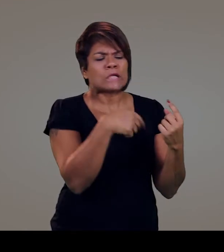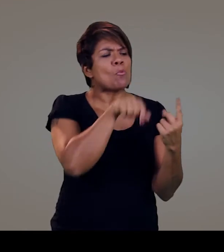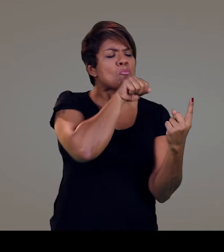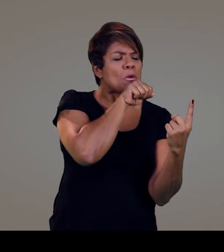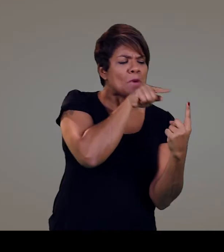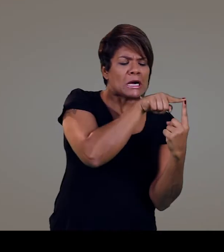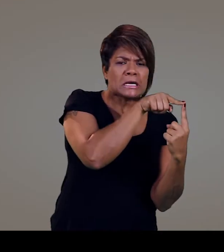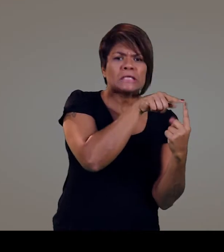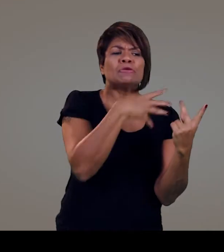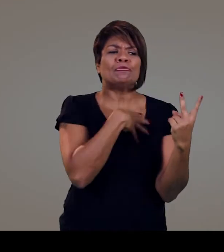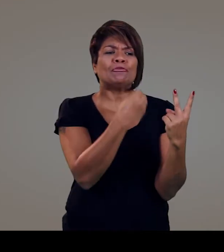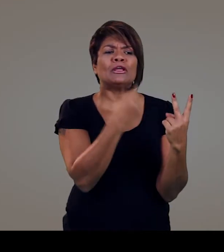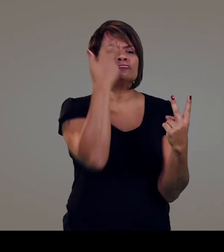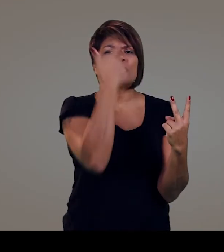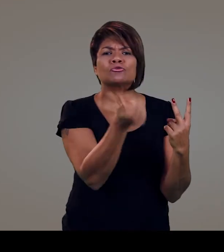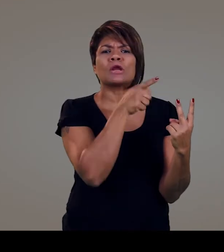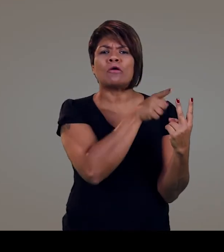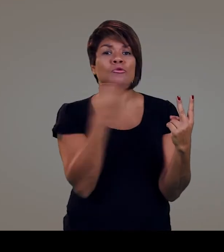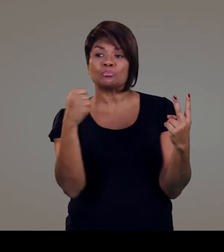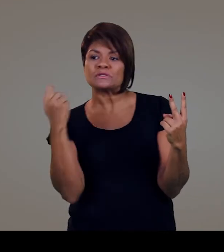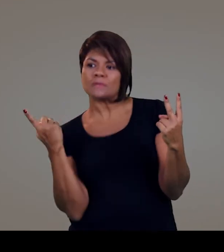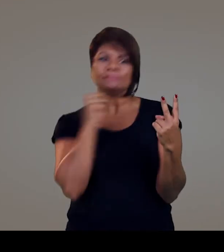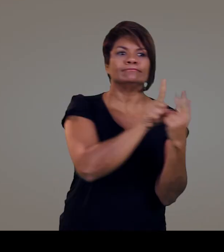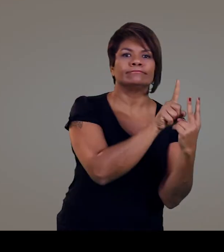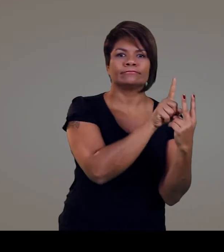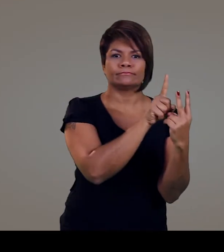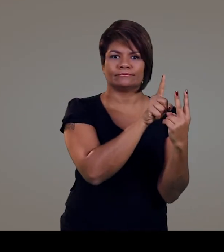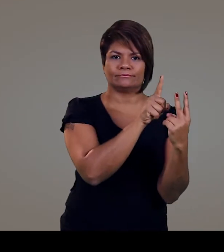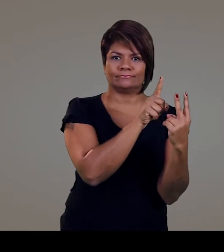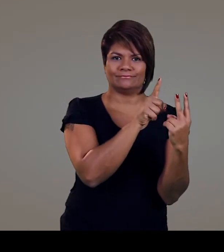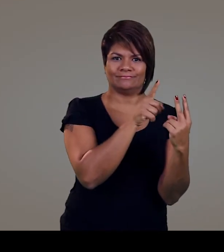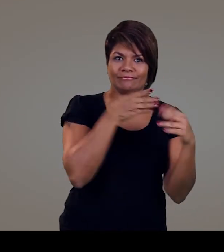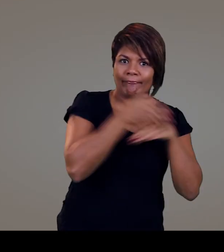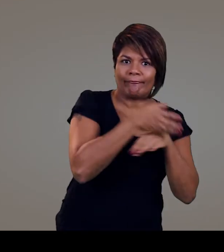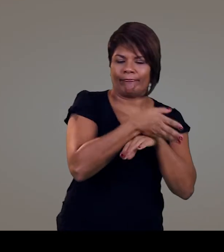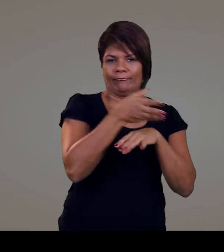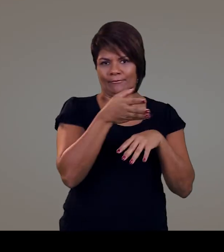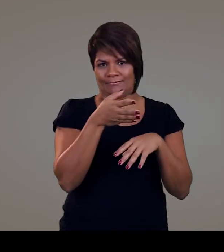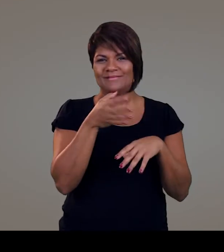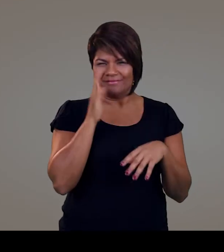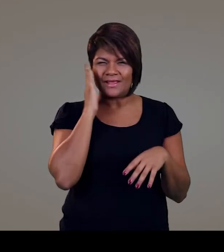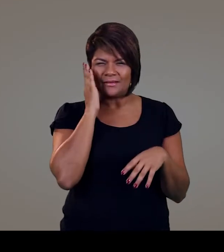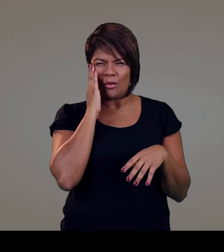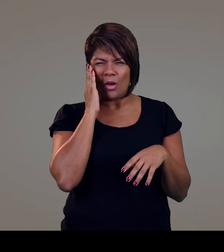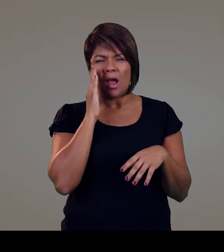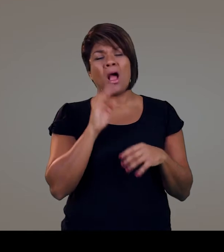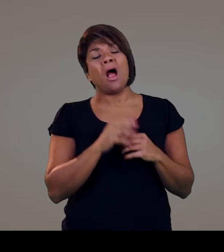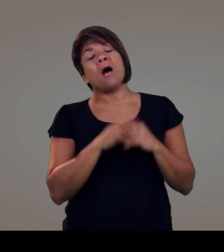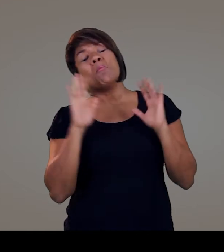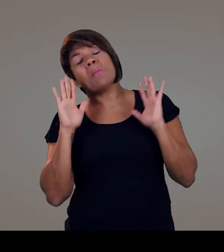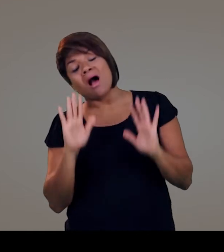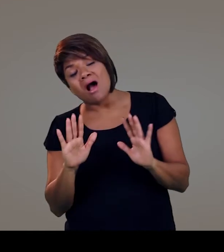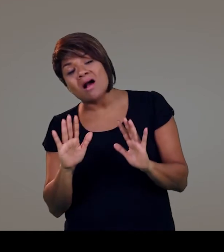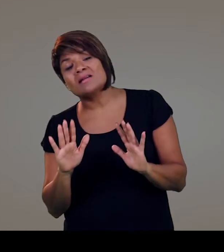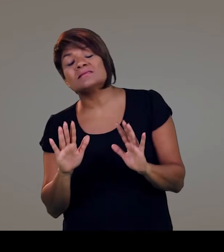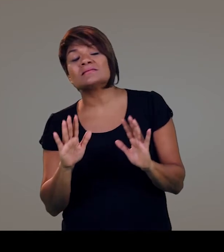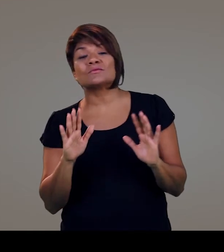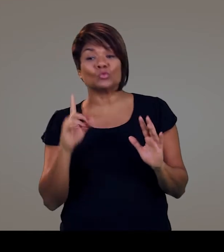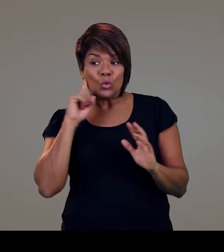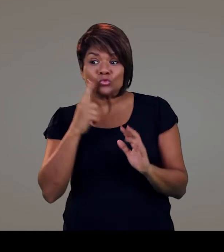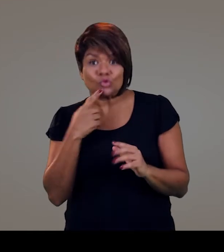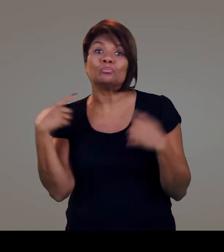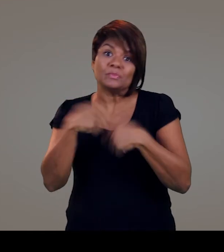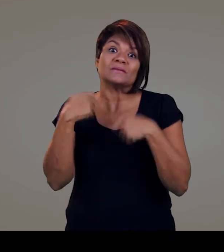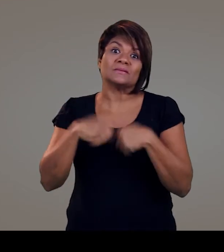necessidade de que um terceiro ou talvez quarto, né? Porque existe o pai também, né? Que essa pessoa entre